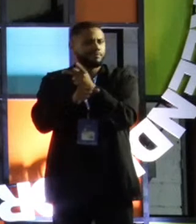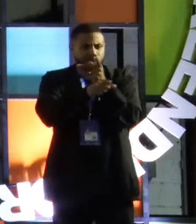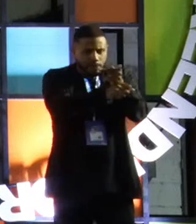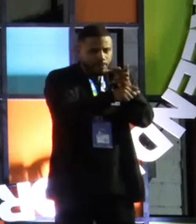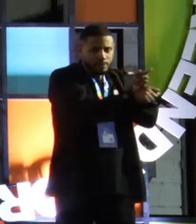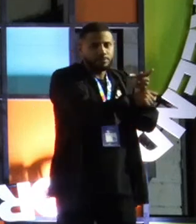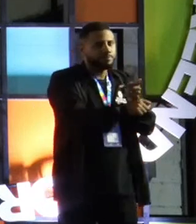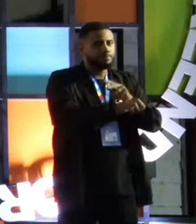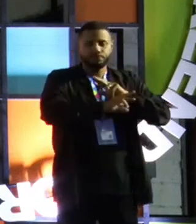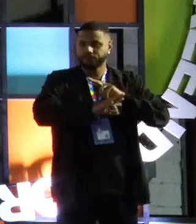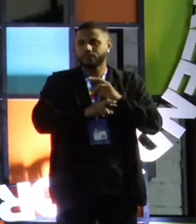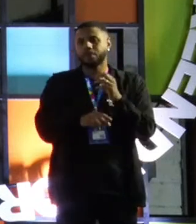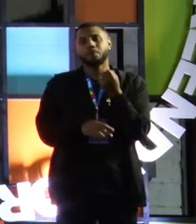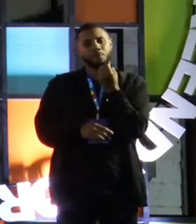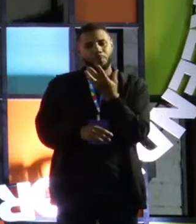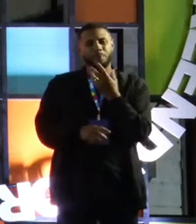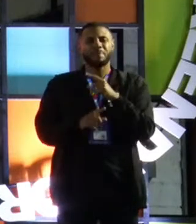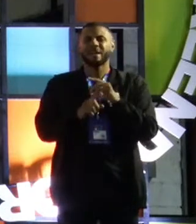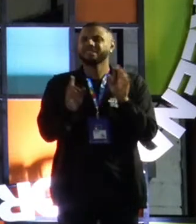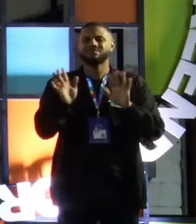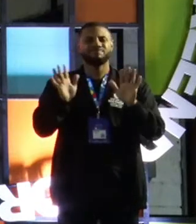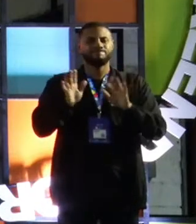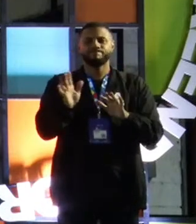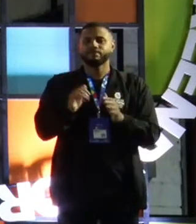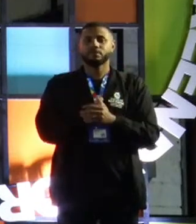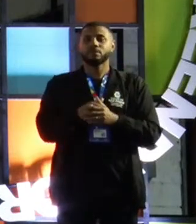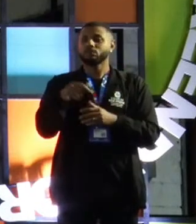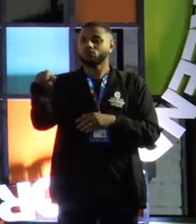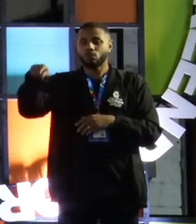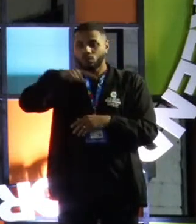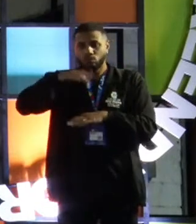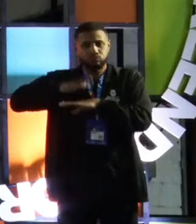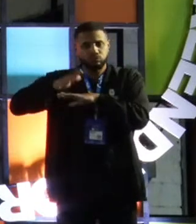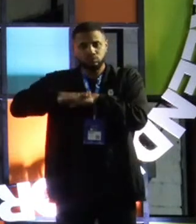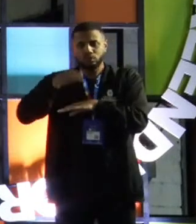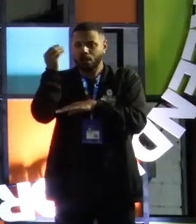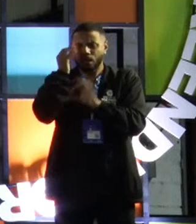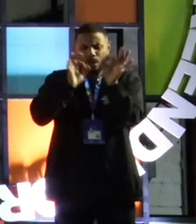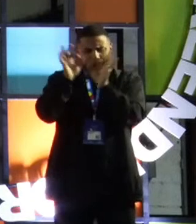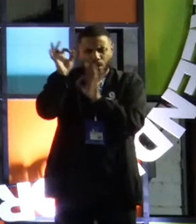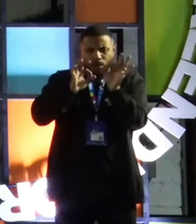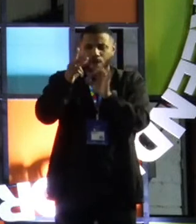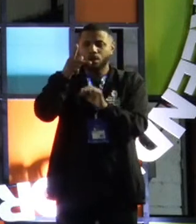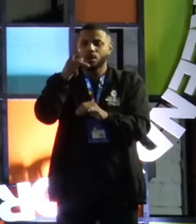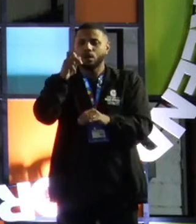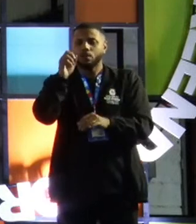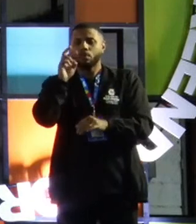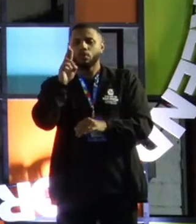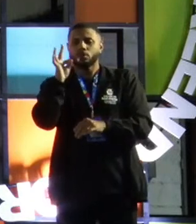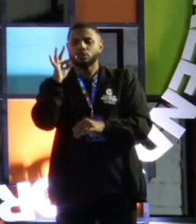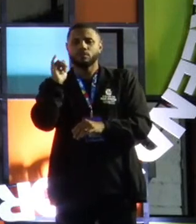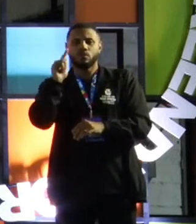é muito bom se isso acontecer, mas vá atrás das marcas. Monte o seu portfólio, crie a